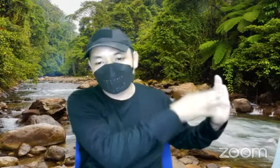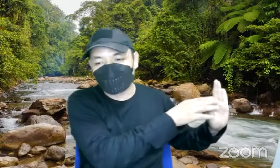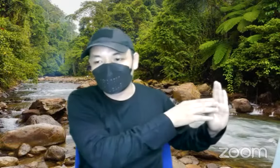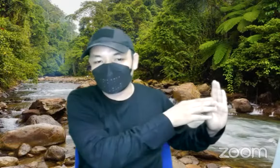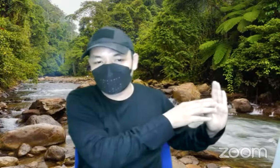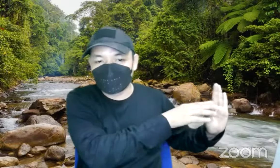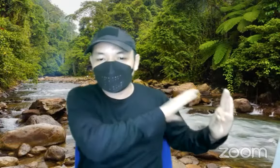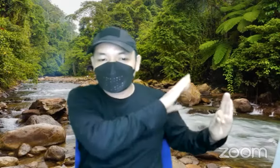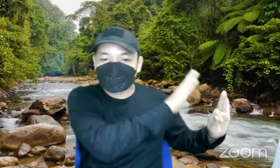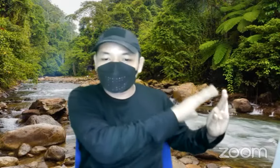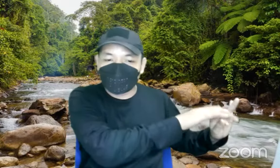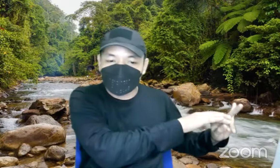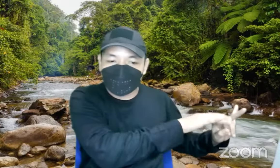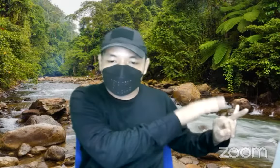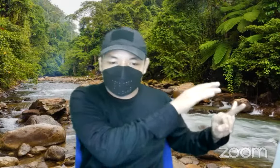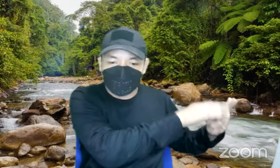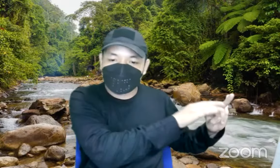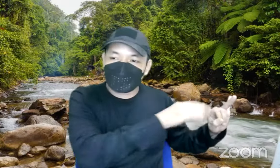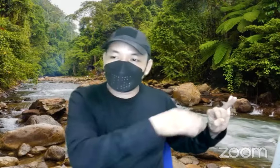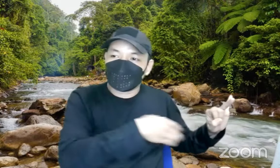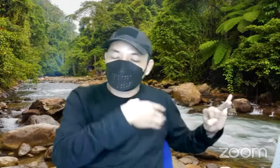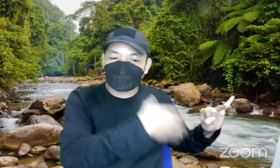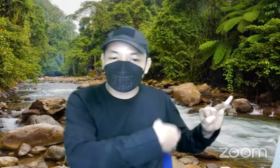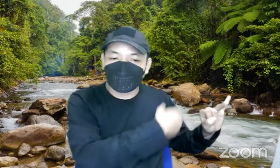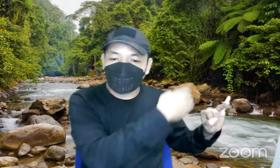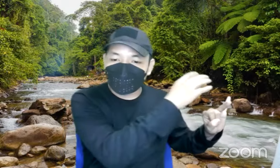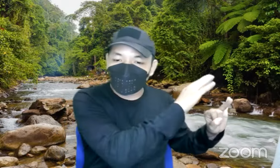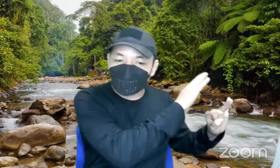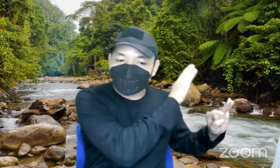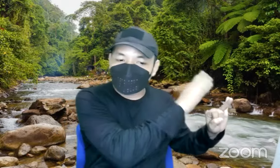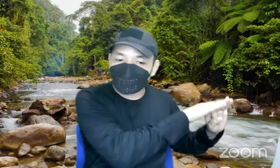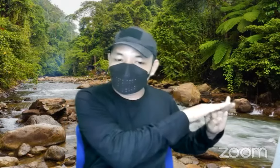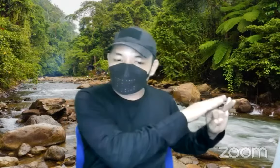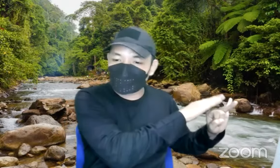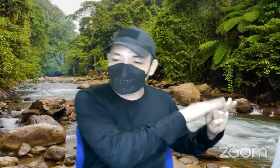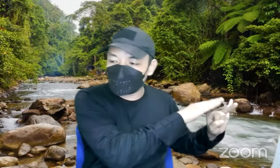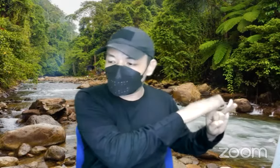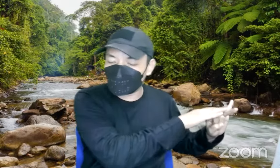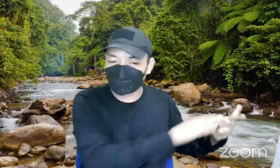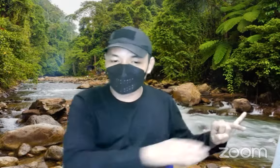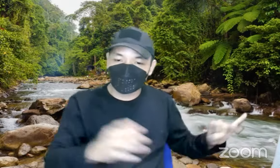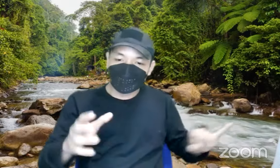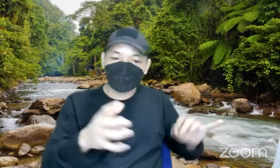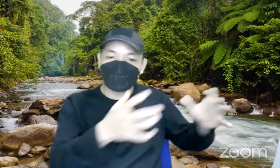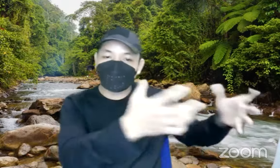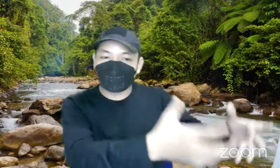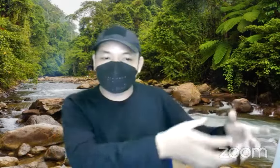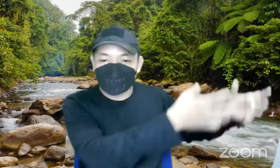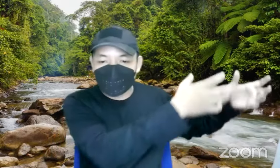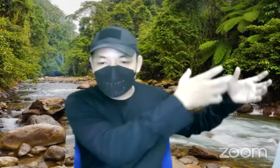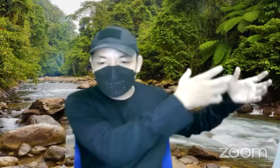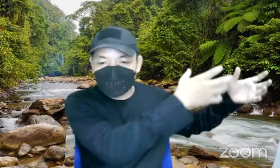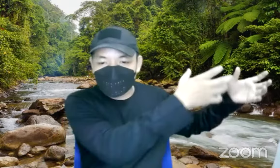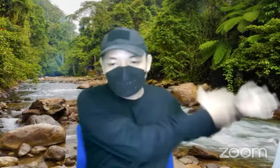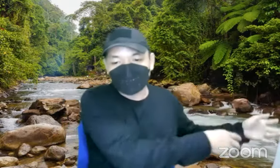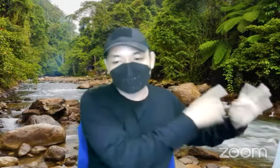တွေပဲဖြစ်ဖြစ်တကယ်ပါလို့ရဲ့နော်ယုံကြည်မှုအားကိုးမှုရထားတဲ့ဒီမိုကရေစီအခြေခံပဲဖြစ်ဖြစ်ဒီလက်နက်ခဲရတွေမှာအားလောက်ရောင်းနေပါတယ်ဆိုတာသူ